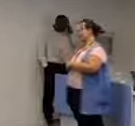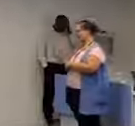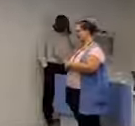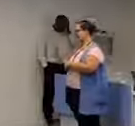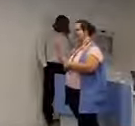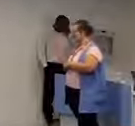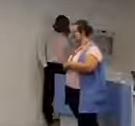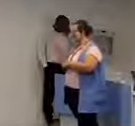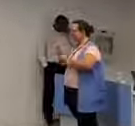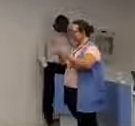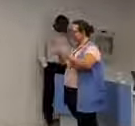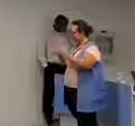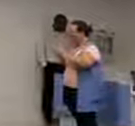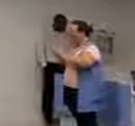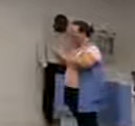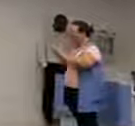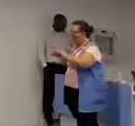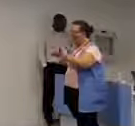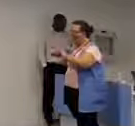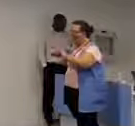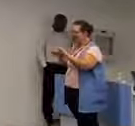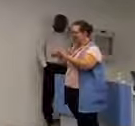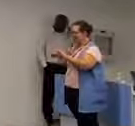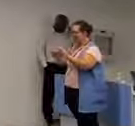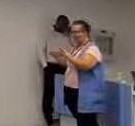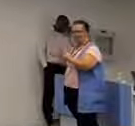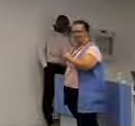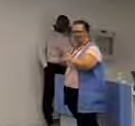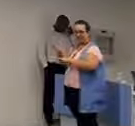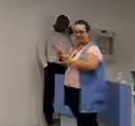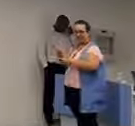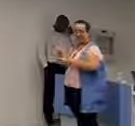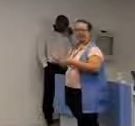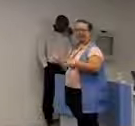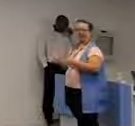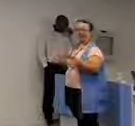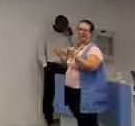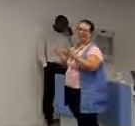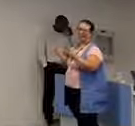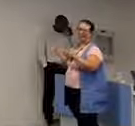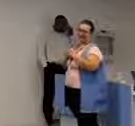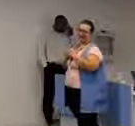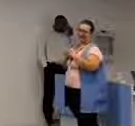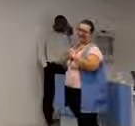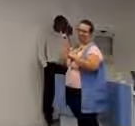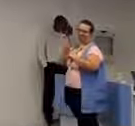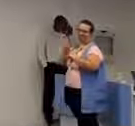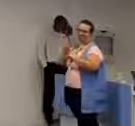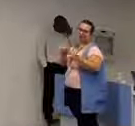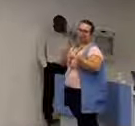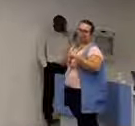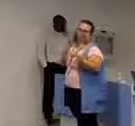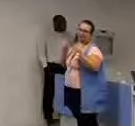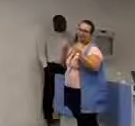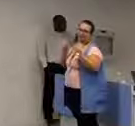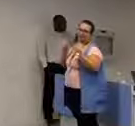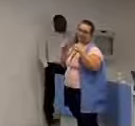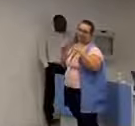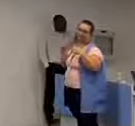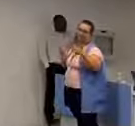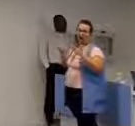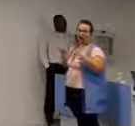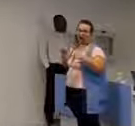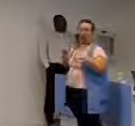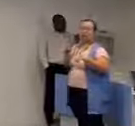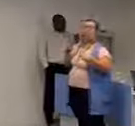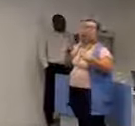editar isso aqui, puxa vida, foi uma maravilha, foi uma revolução, porque agora ele gastava muito menos